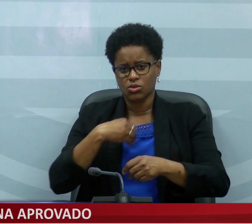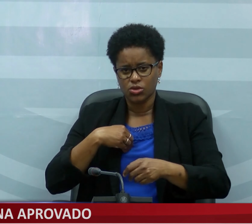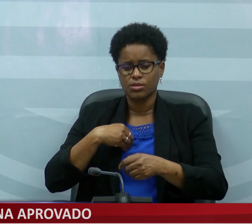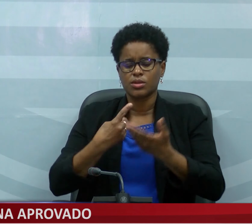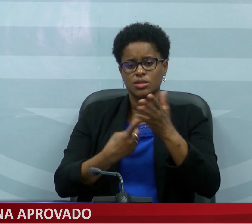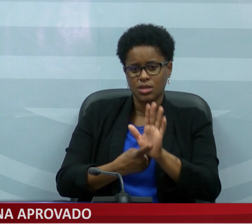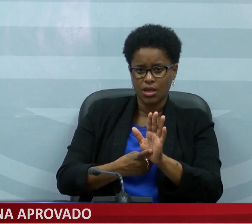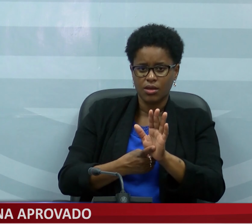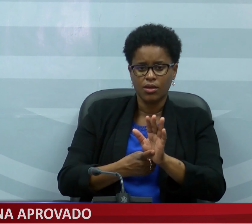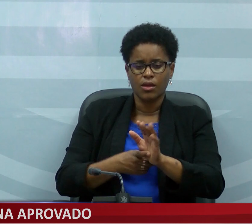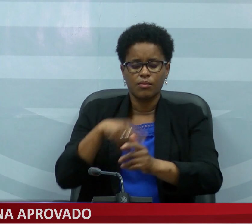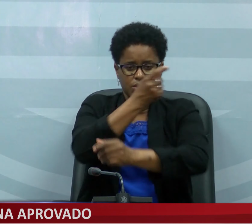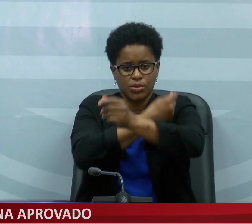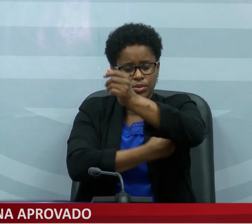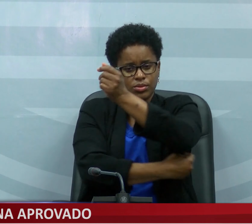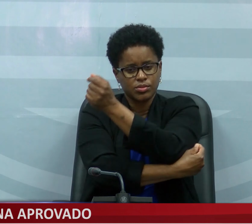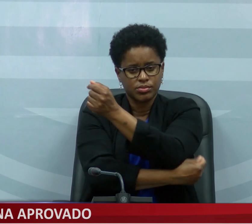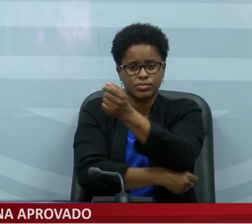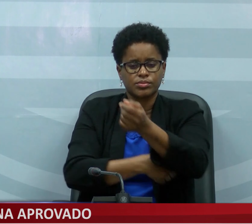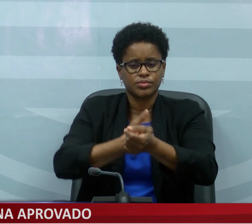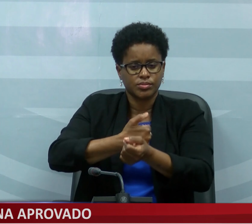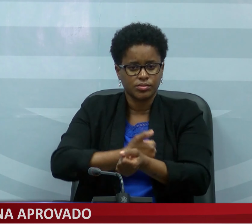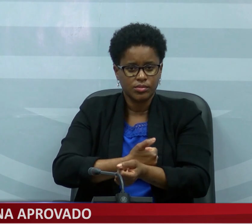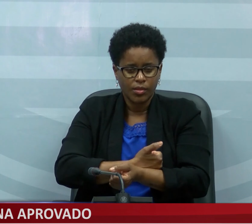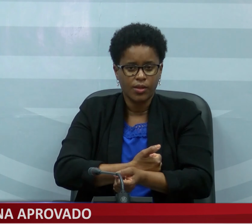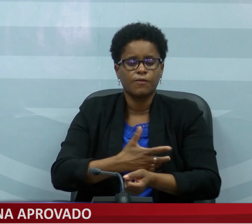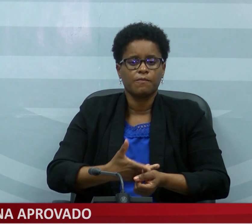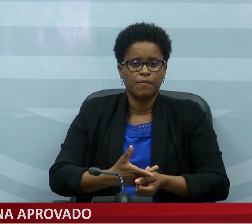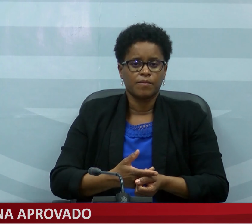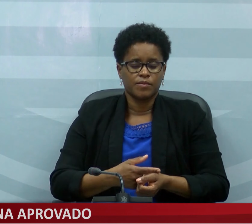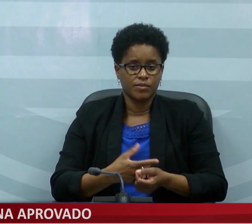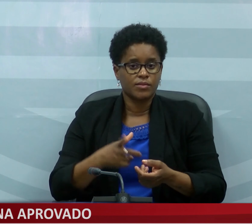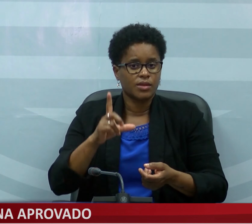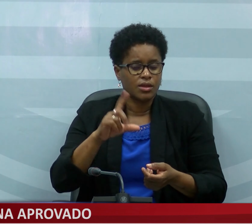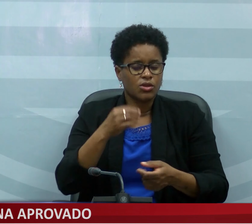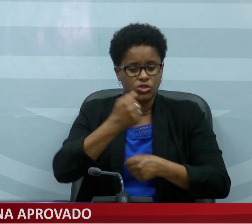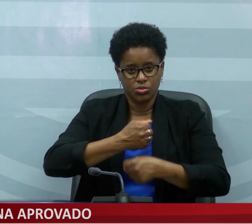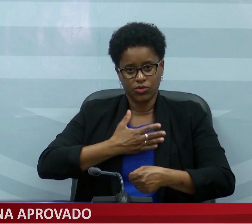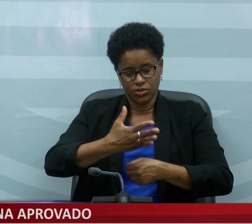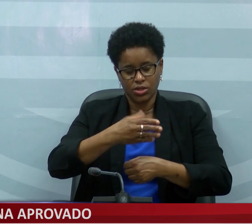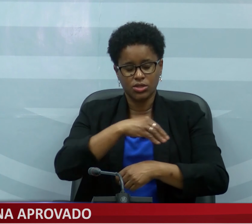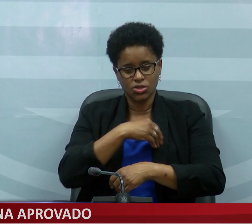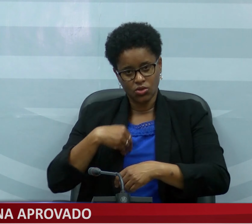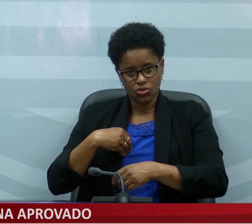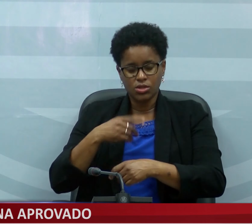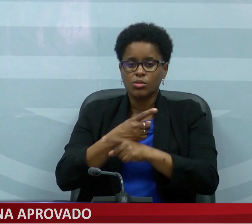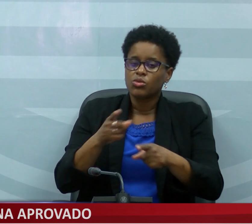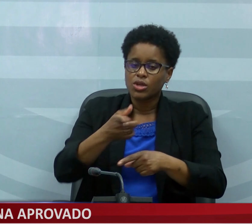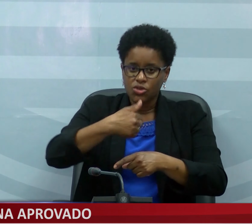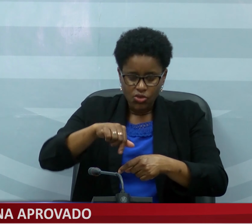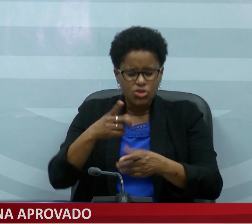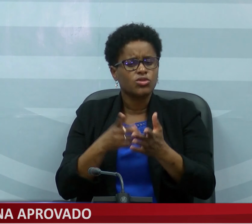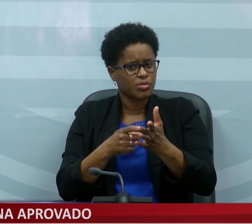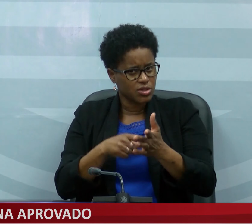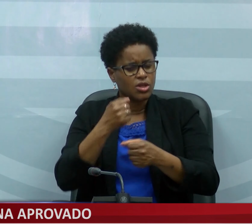hipertensão diabetes Os Profissionais de Saúde nós fizemos dos Profissionais de Saúde para atender os